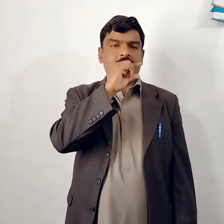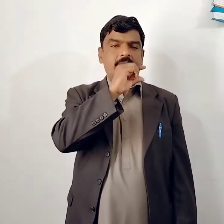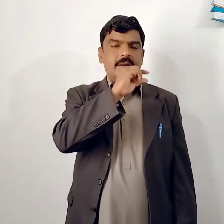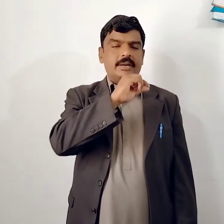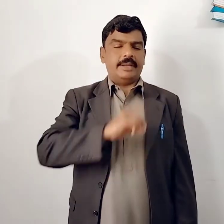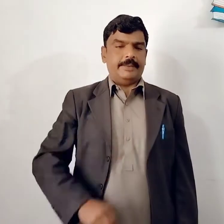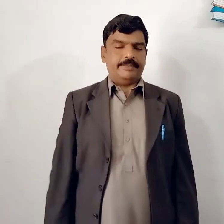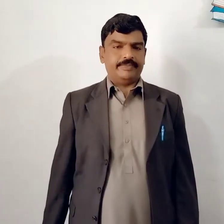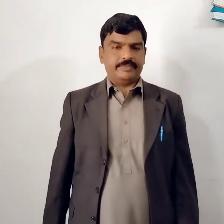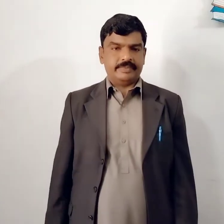बिस्मिल्लाहिर्रहमानिर्रहीम।